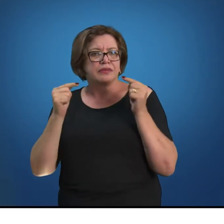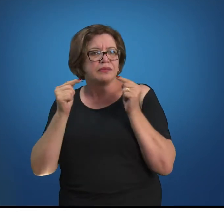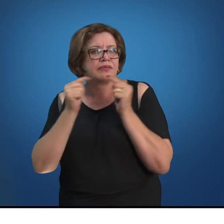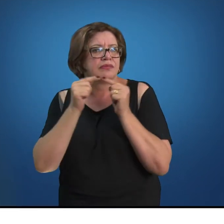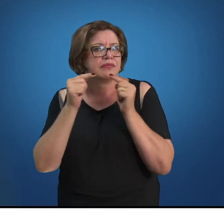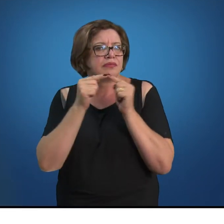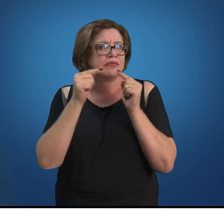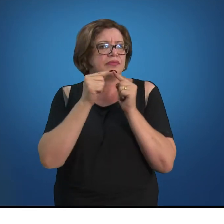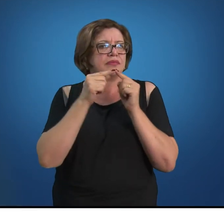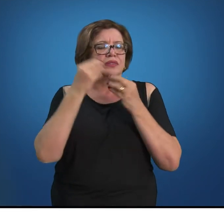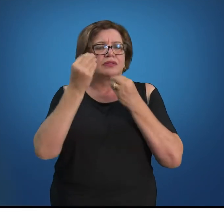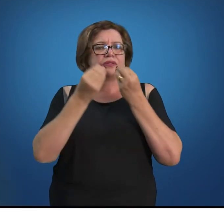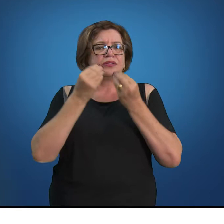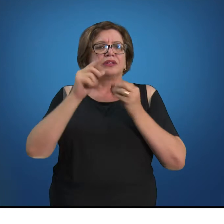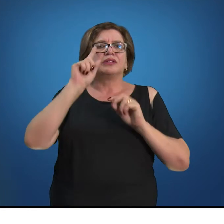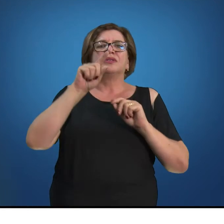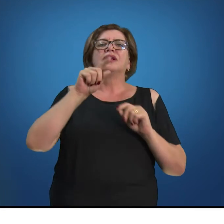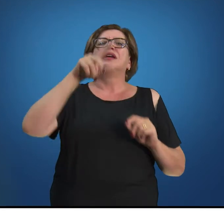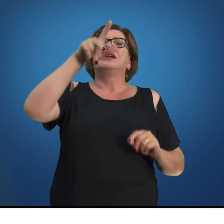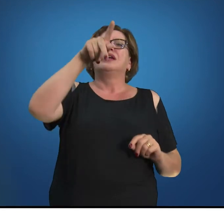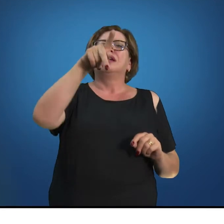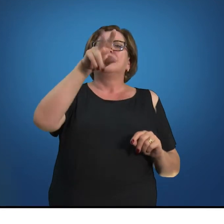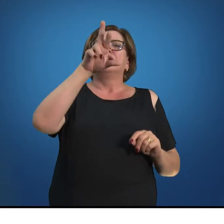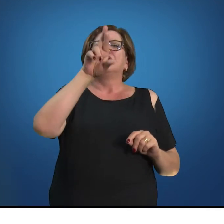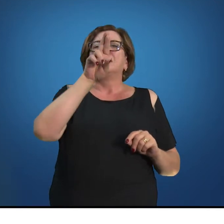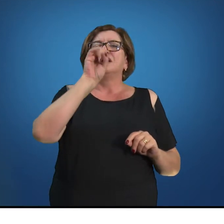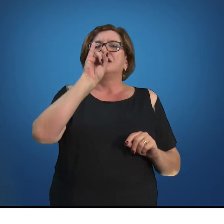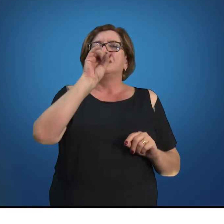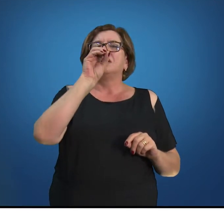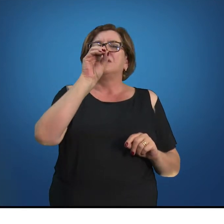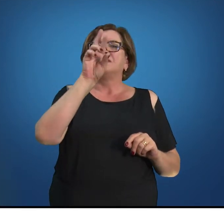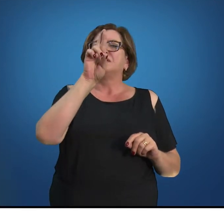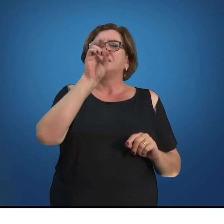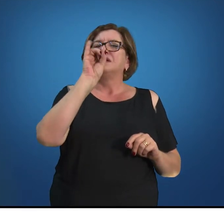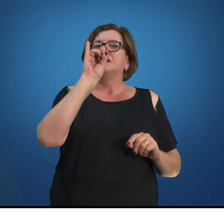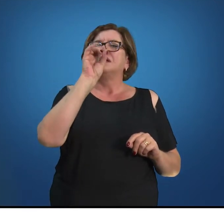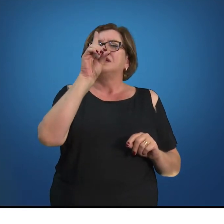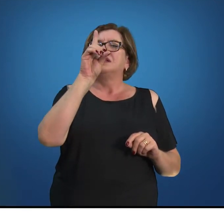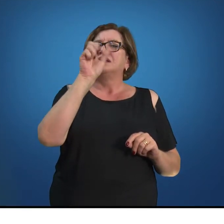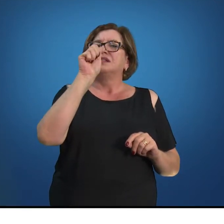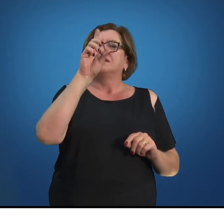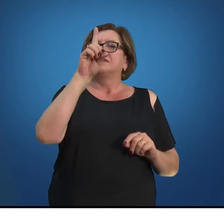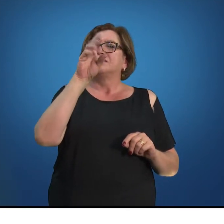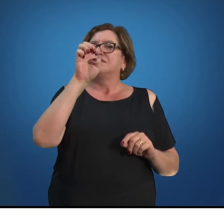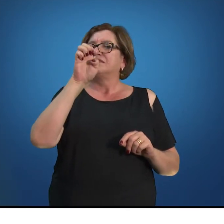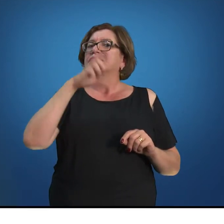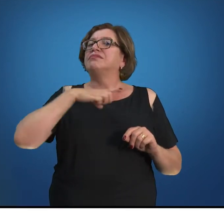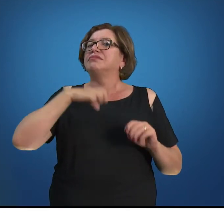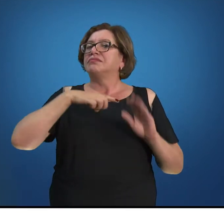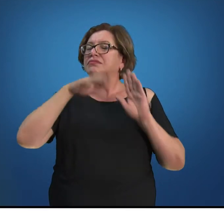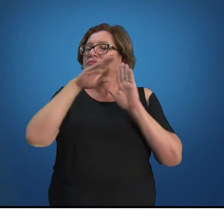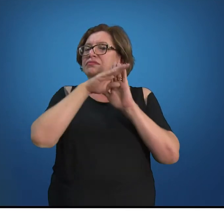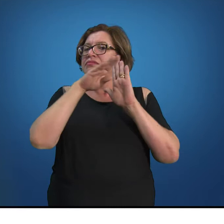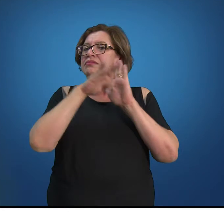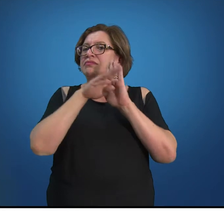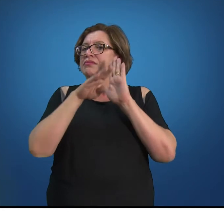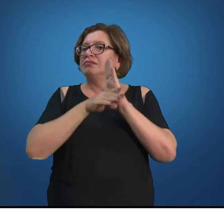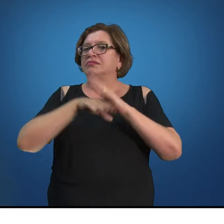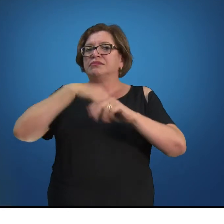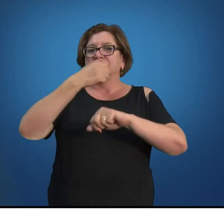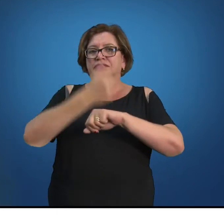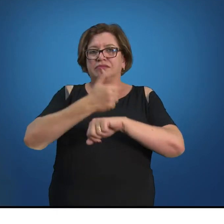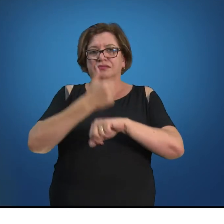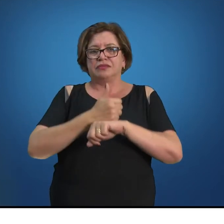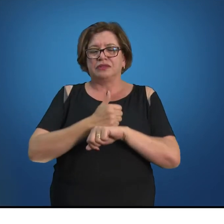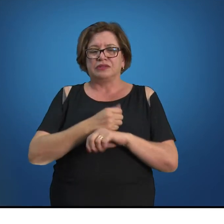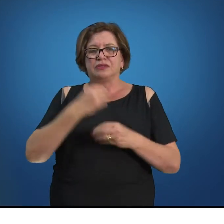com a prioridade ou as prioridades que são postas pelo plano diretor, com o